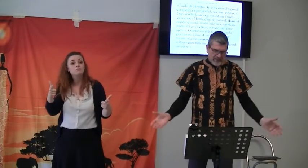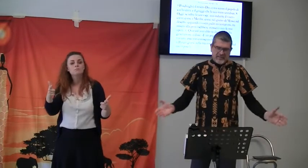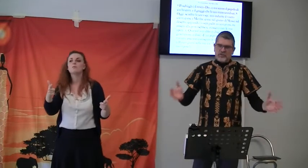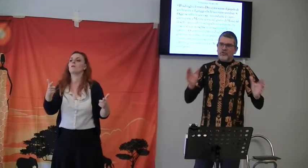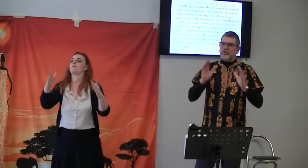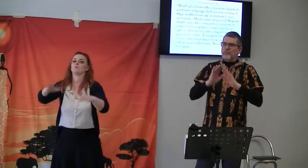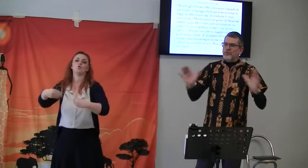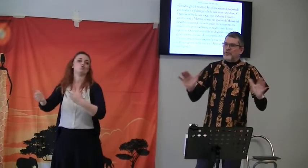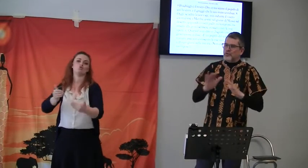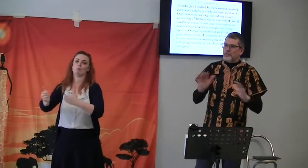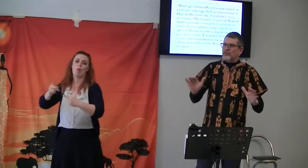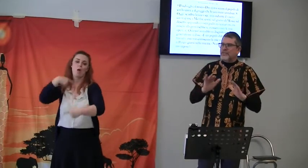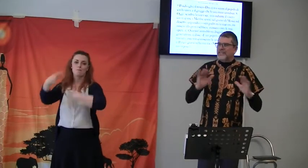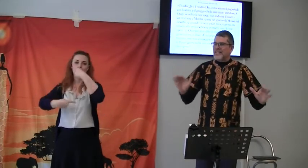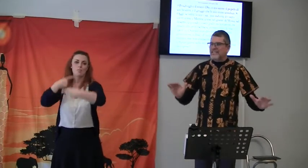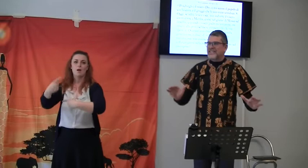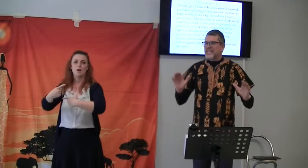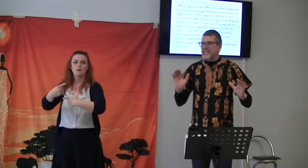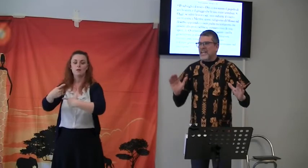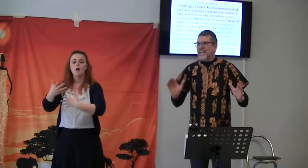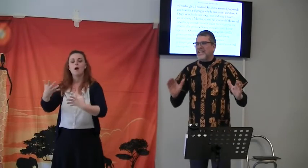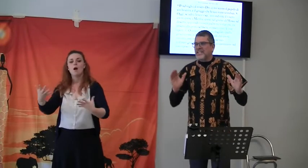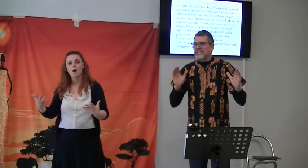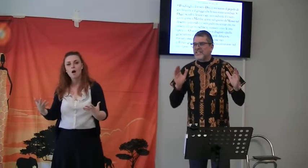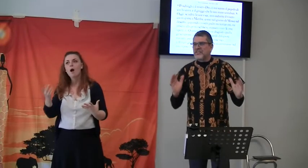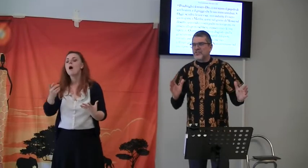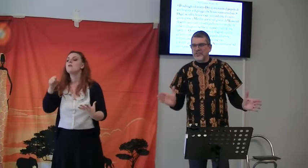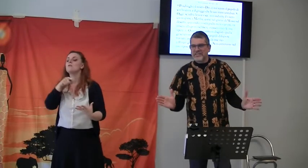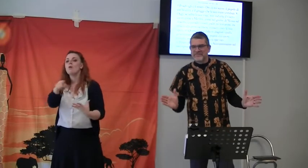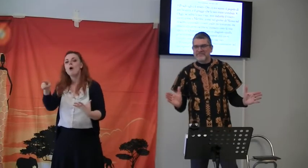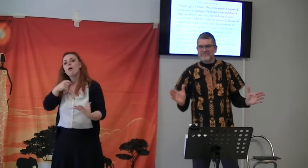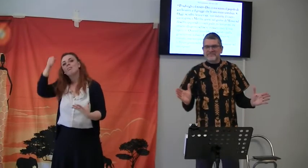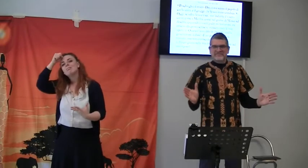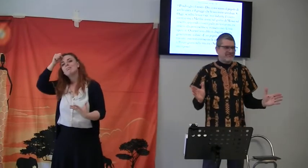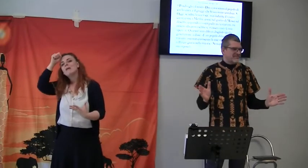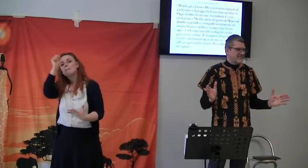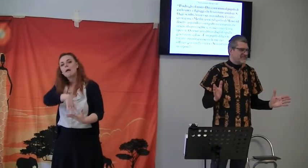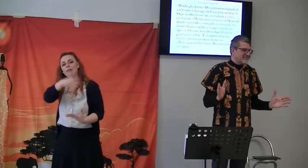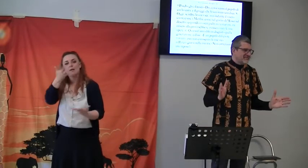a lamentarsi. Si sono subito dimenticati chi è il Signore.